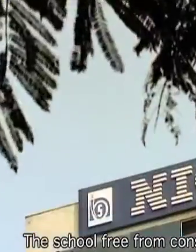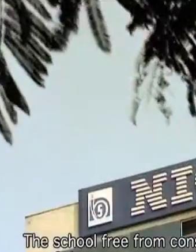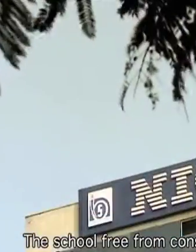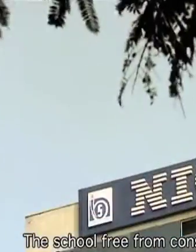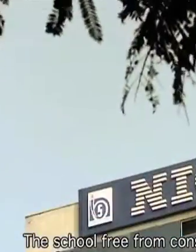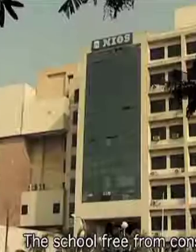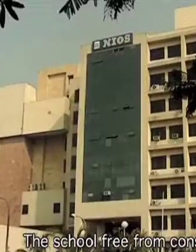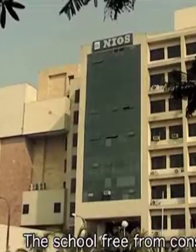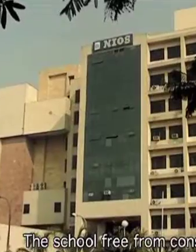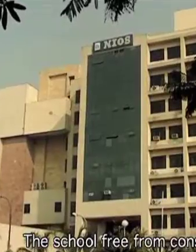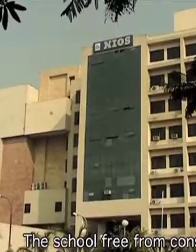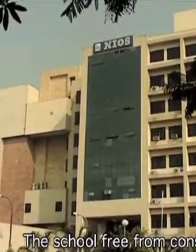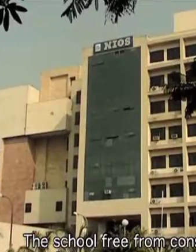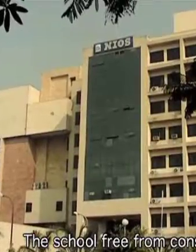विद्यालय जो मुक्त हो,